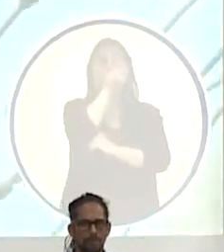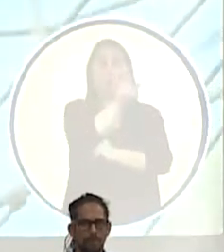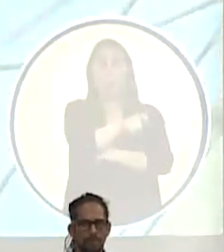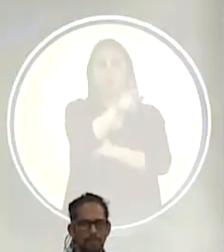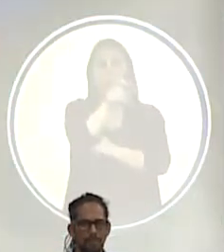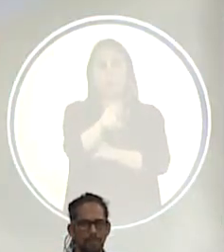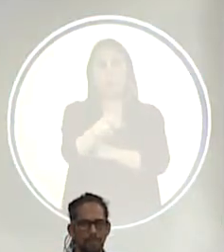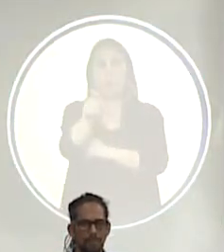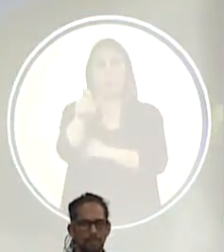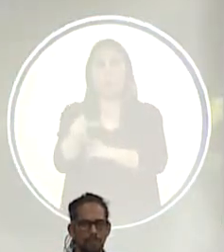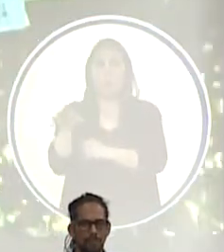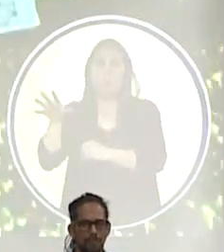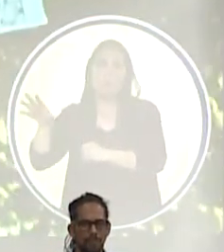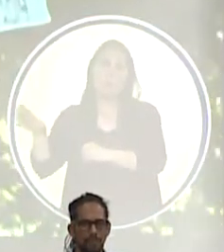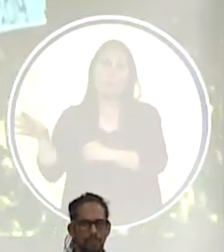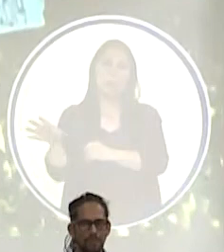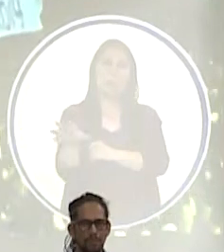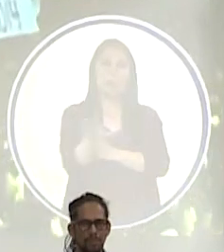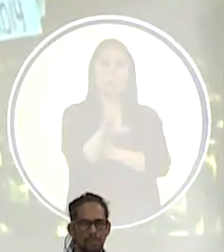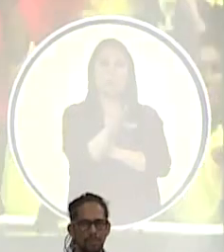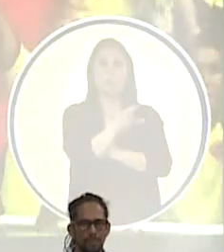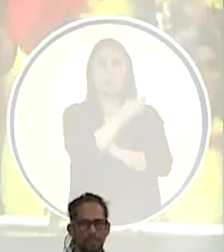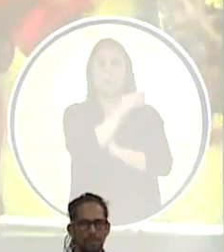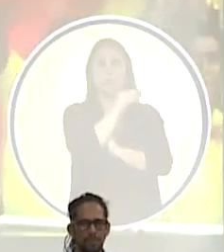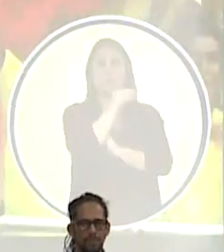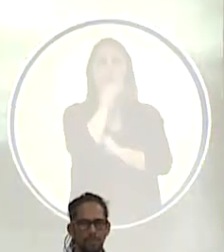no no no